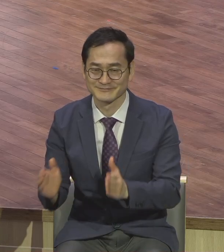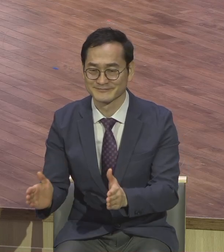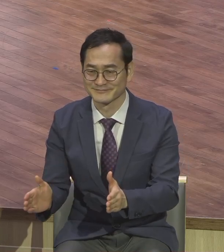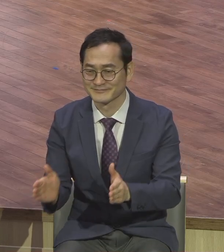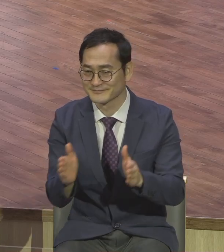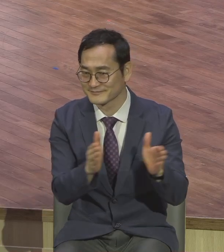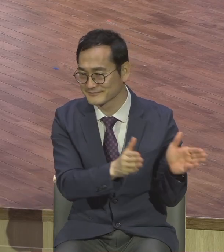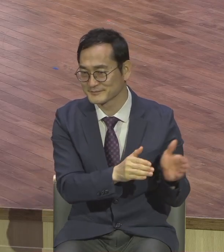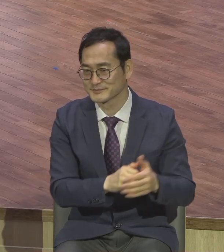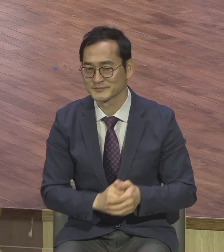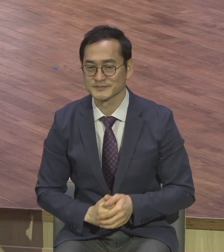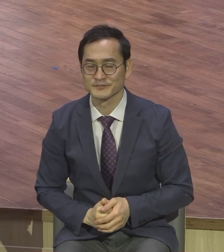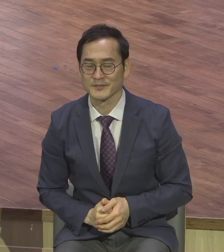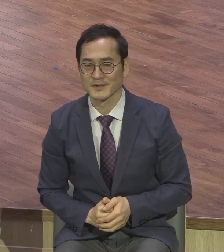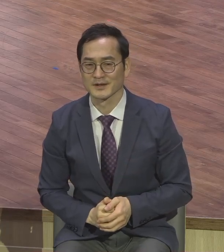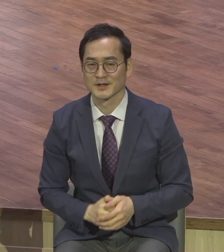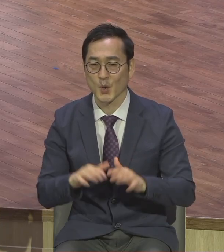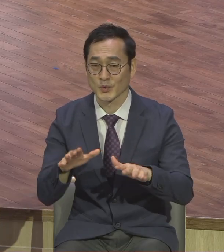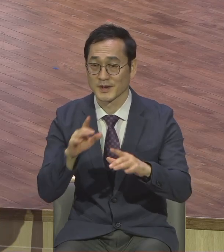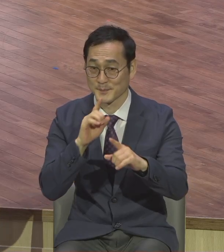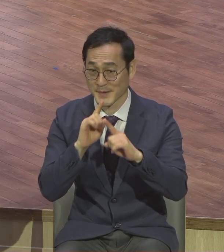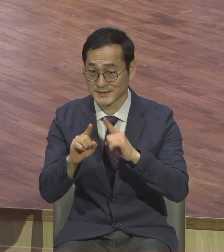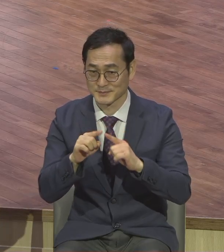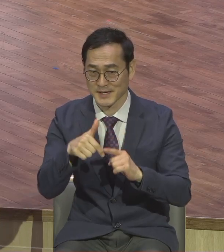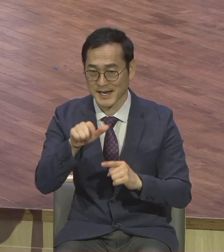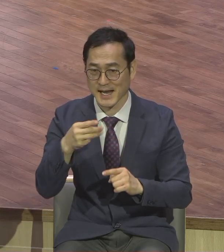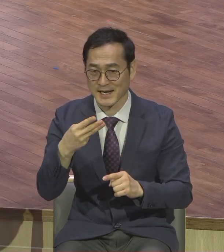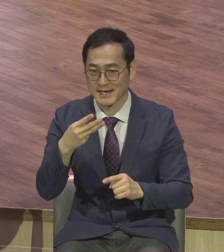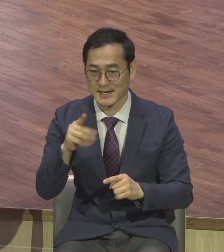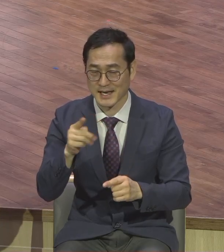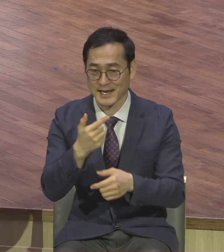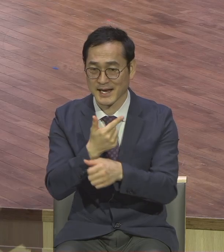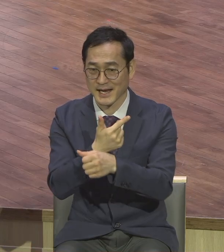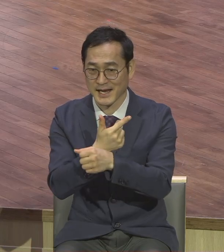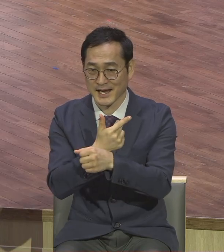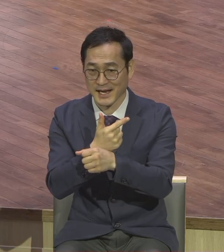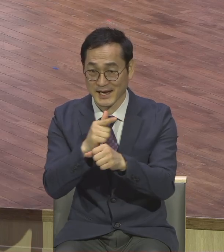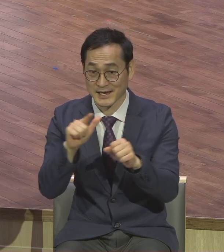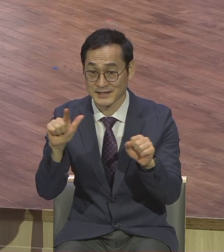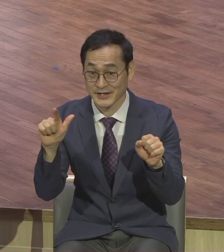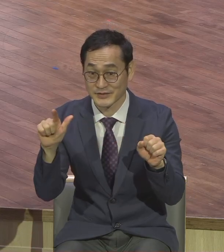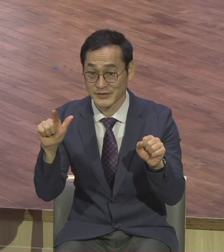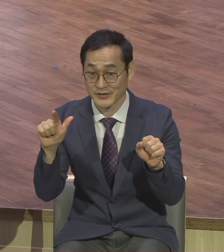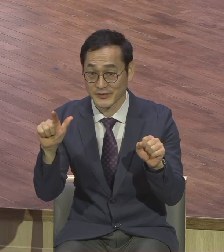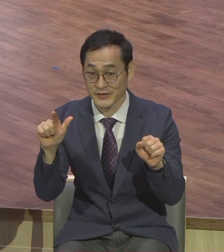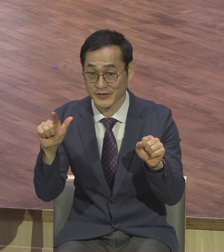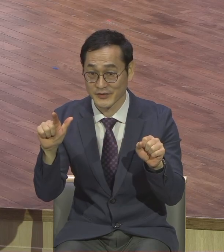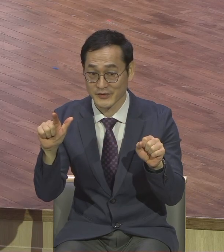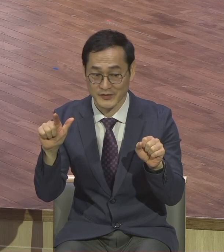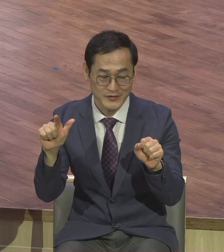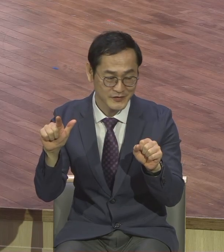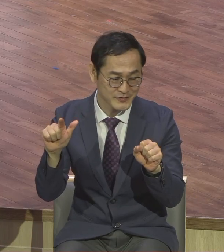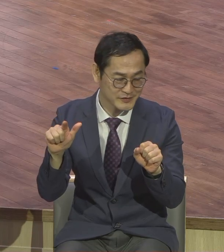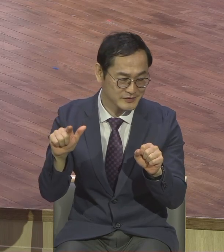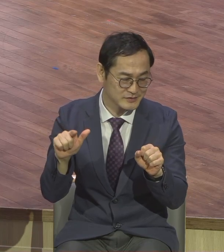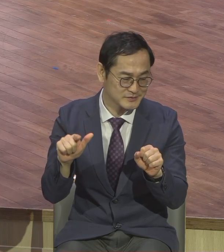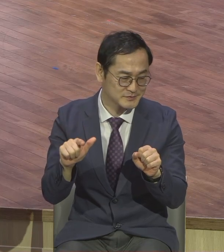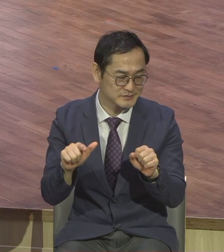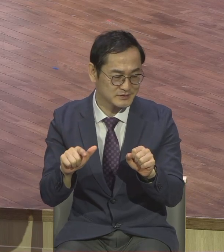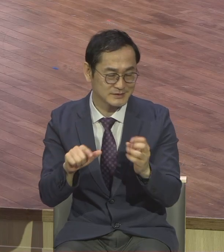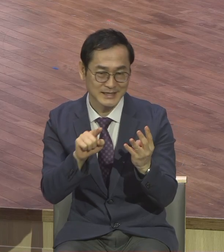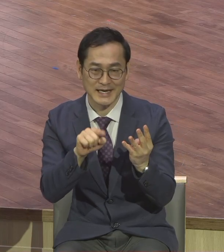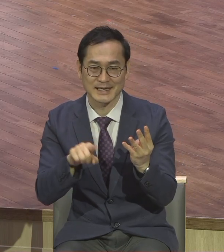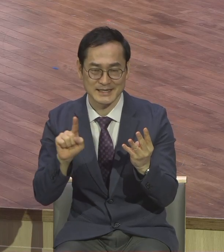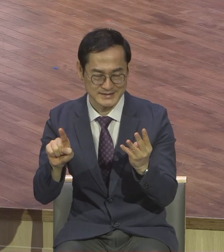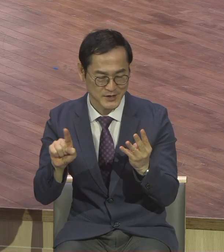오늘 은혜 받고 성취될 하나님 말씀은 갈라디아서 4장 1절에서 11절까지 말씀입니다. 내가